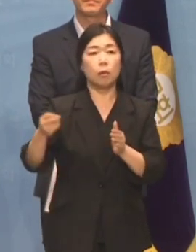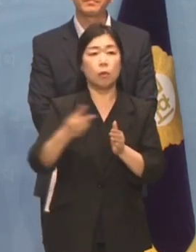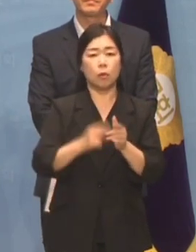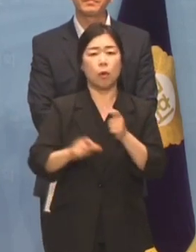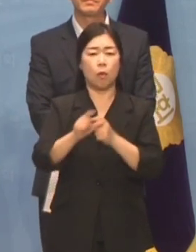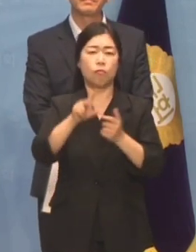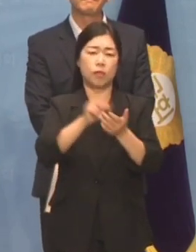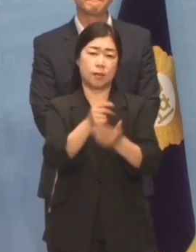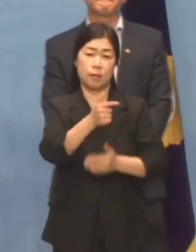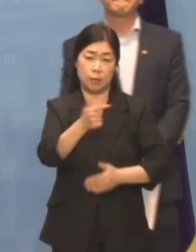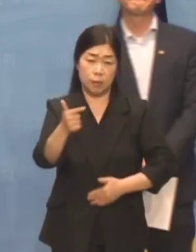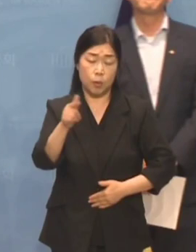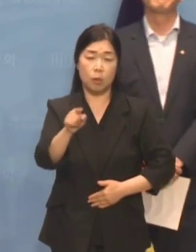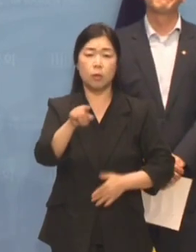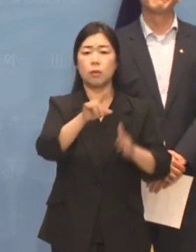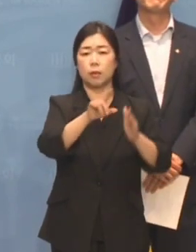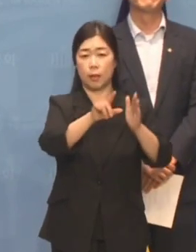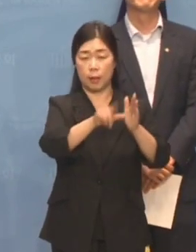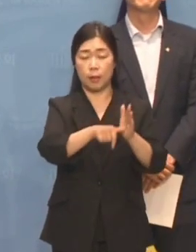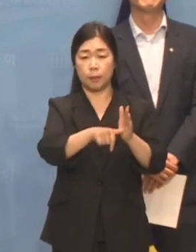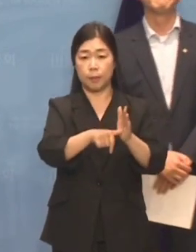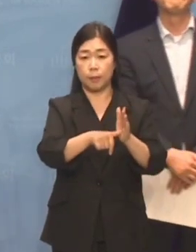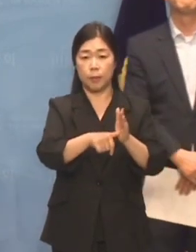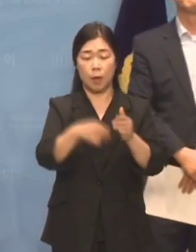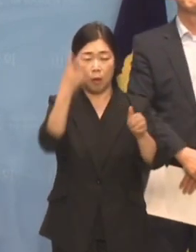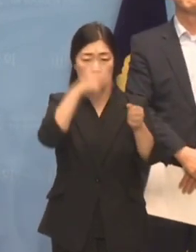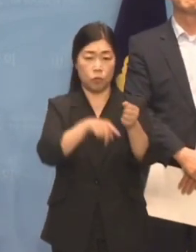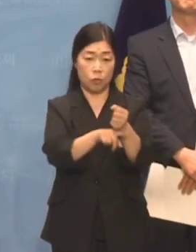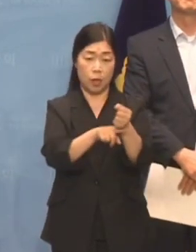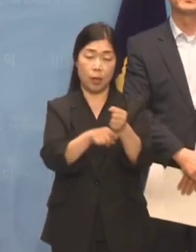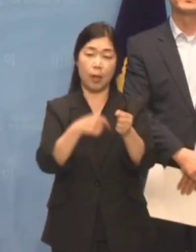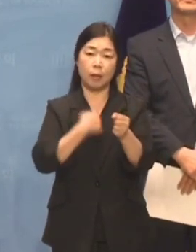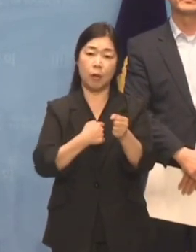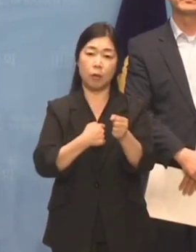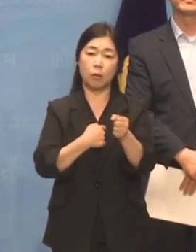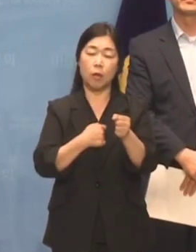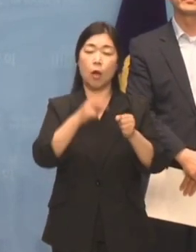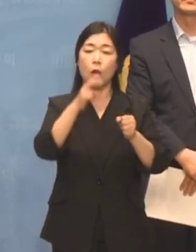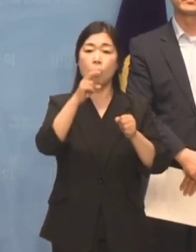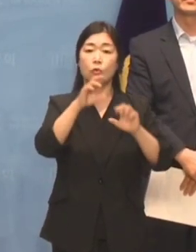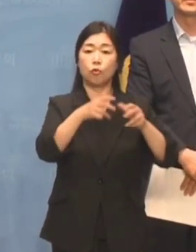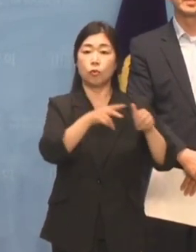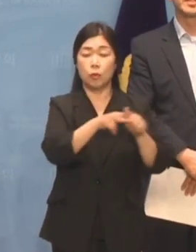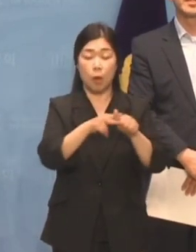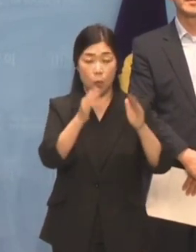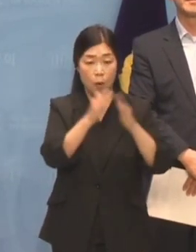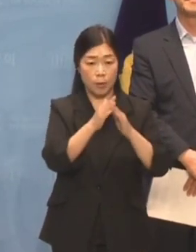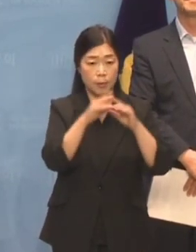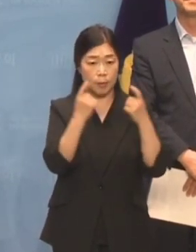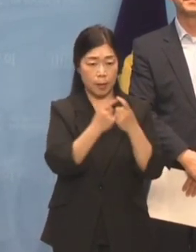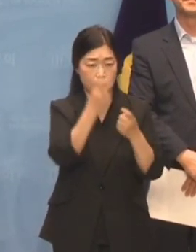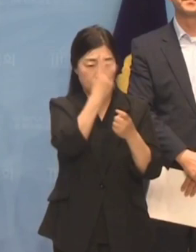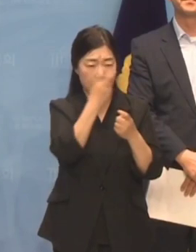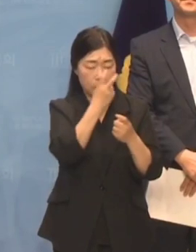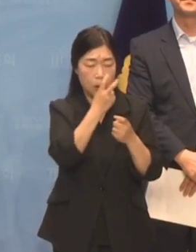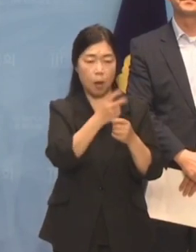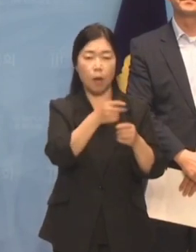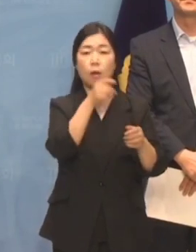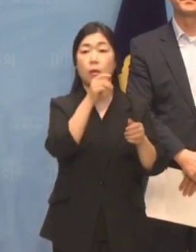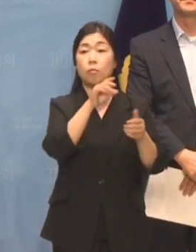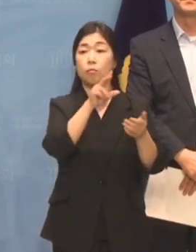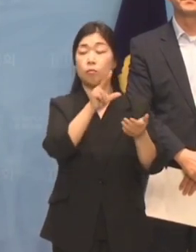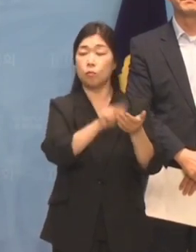더 큰 문제는 그 당시에 이 수사를 했던 이 국정원 사찰 문건 등에 대해 수사를